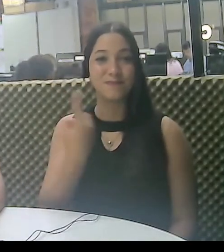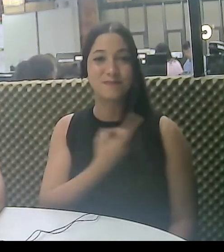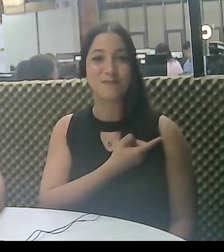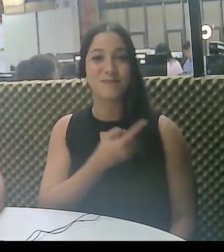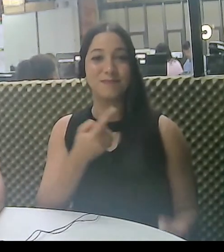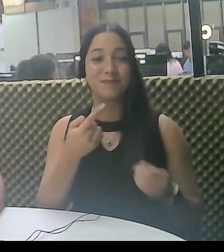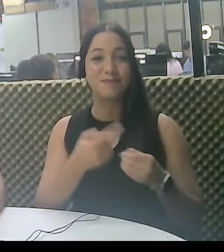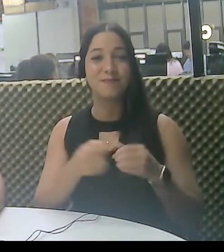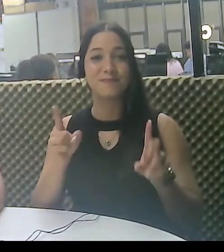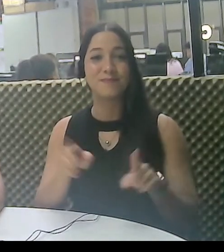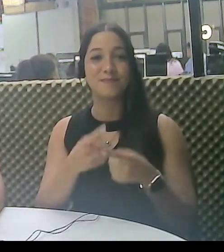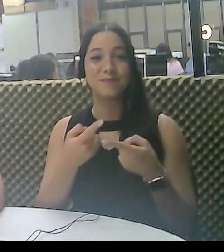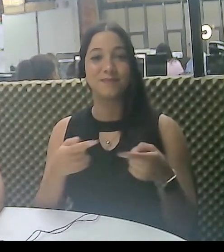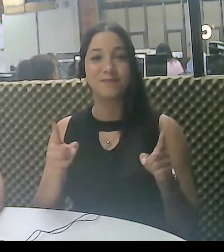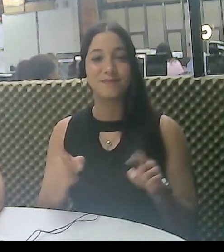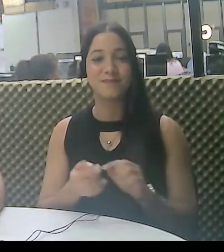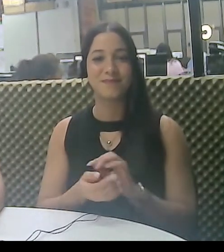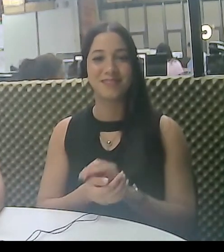Rádio Nossa Cidade.